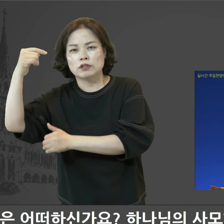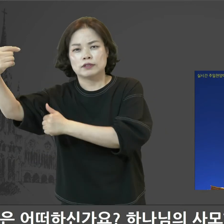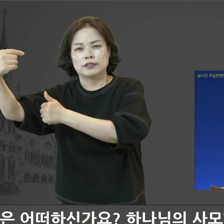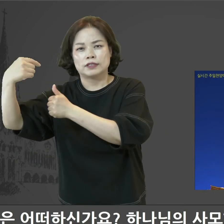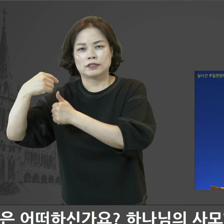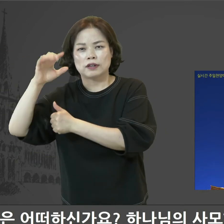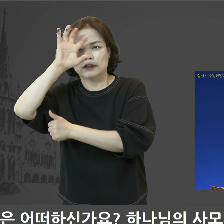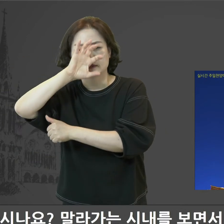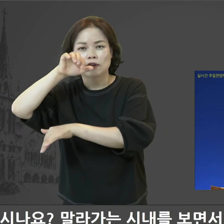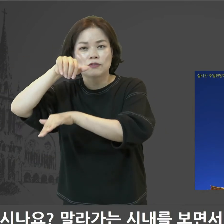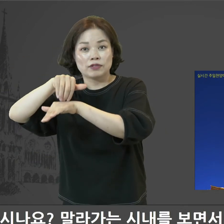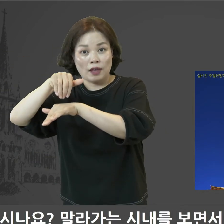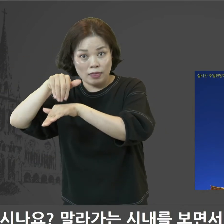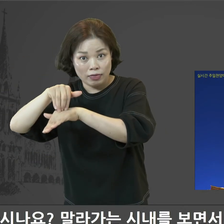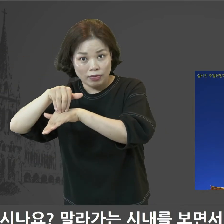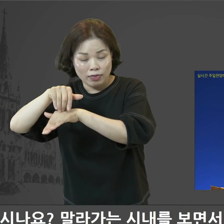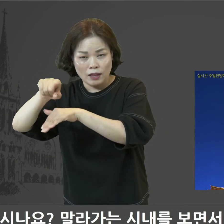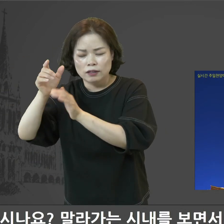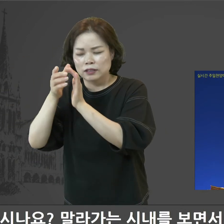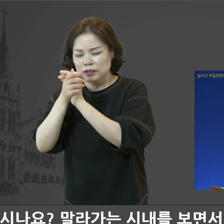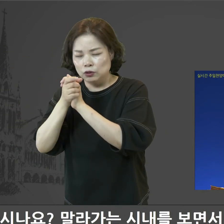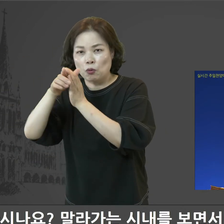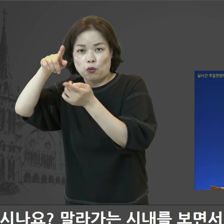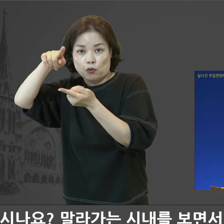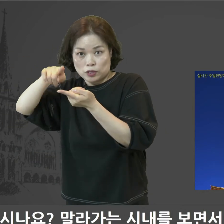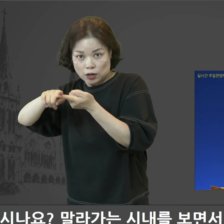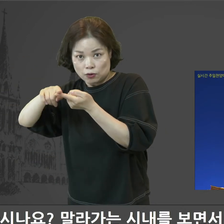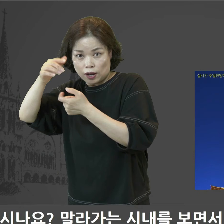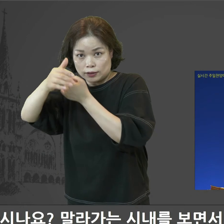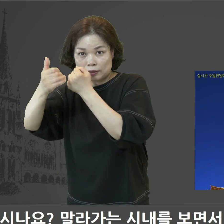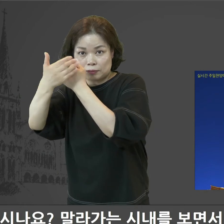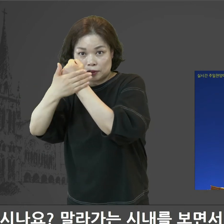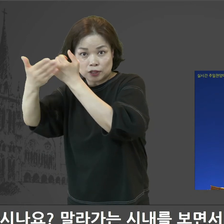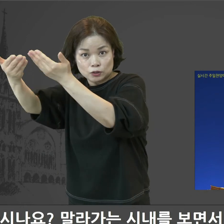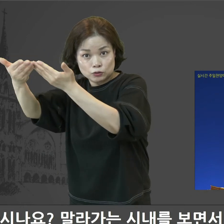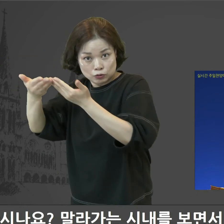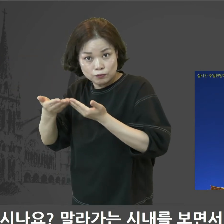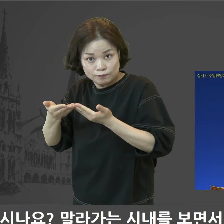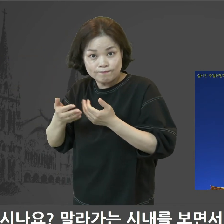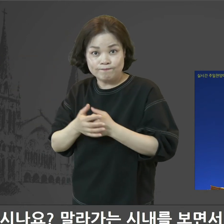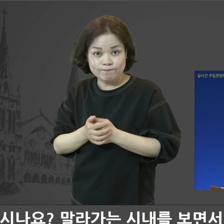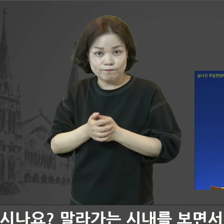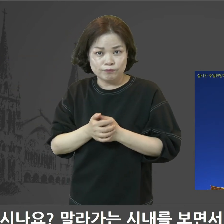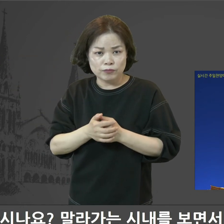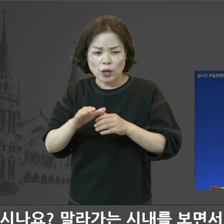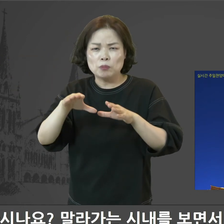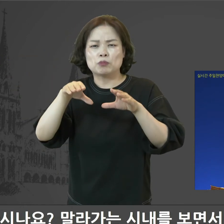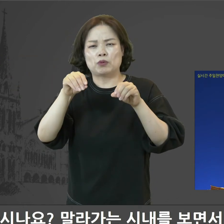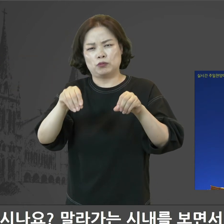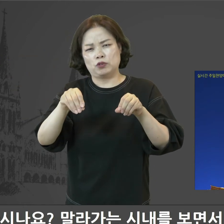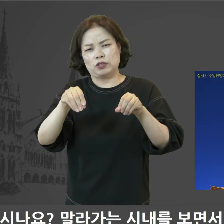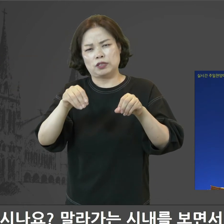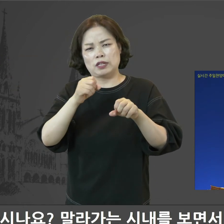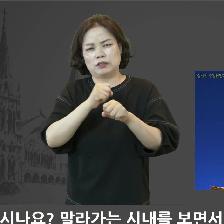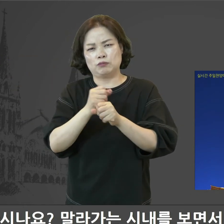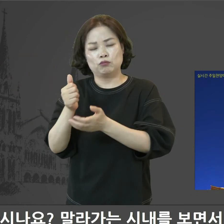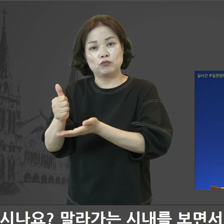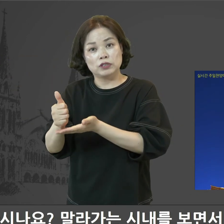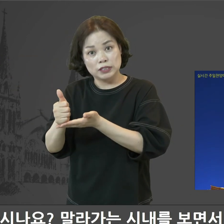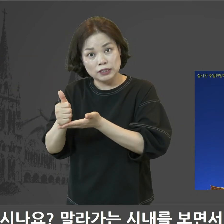또 연단하시면서 그의 기도대로 하나님께서 은혜를 주시기도 하고 멈추기도 하시는 분이라는